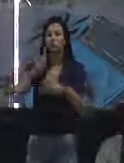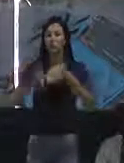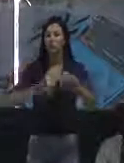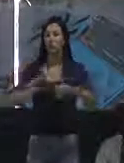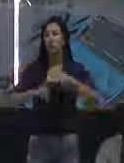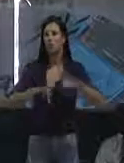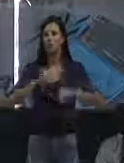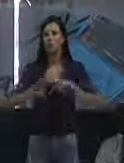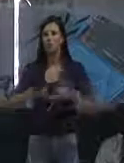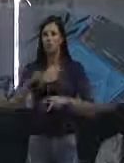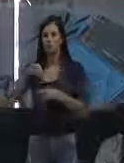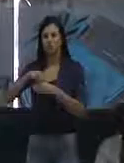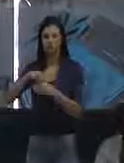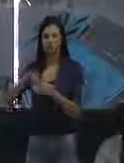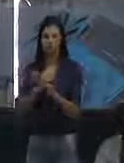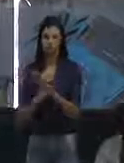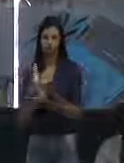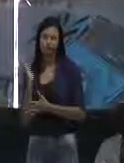Eleição se ganha nas urnas.